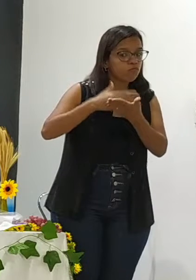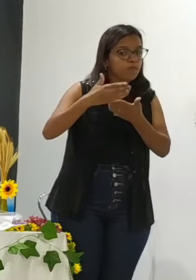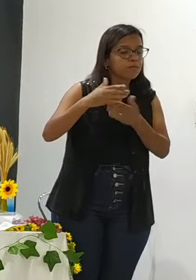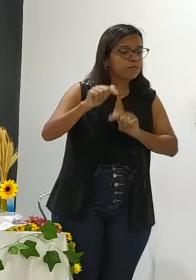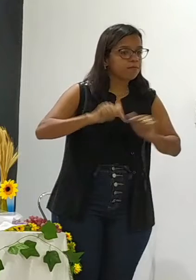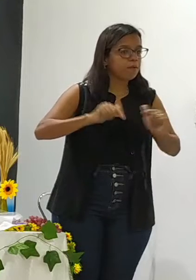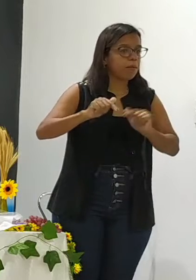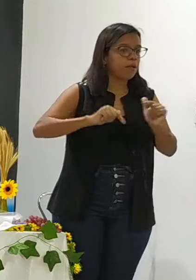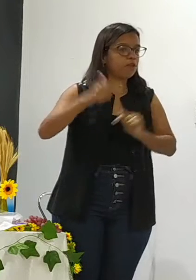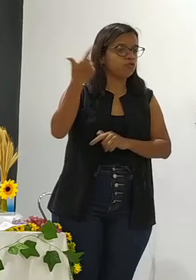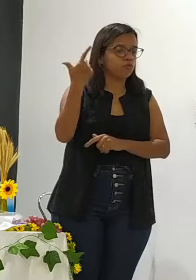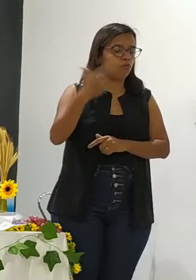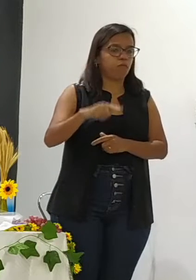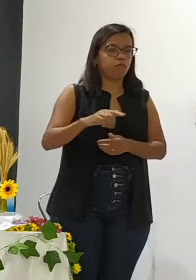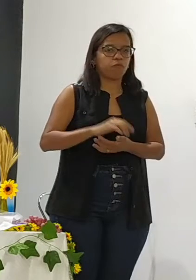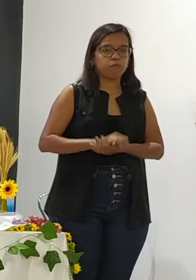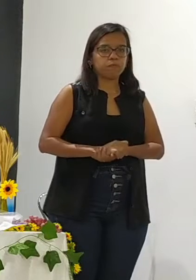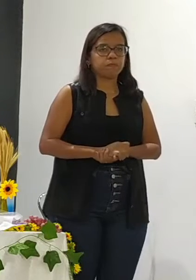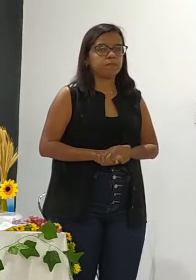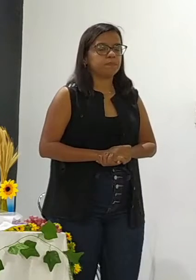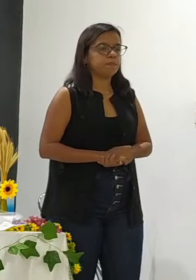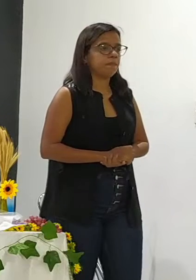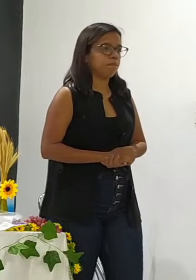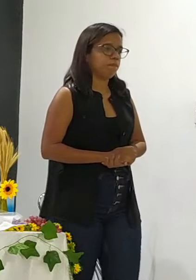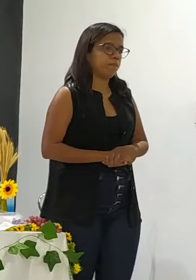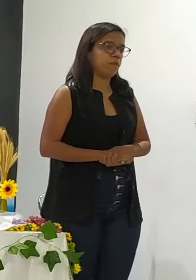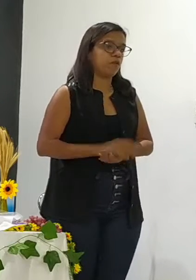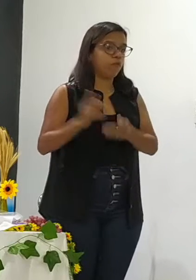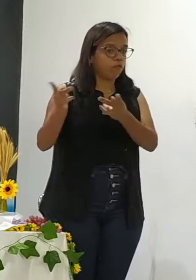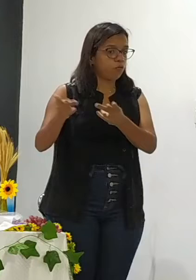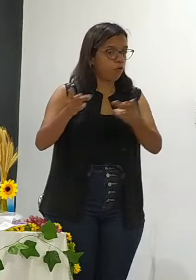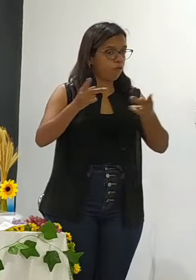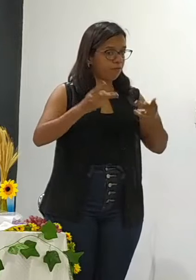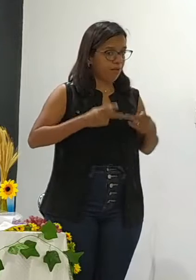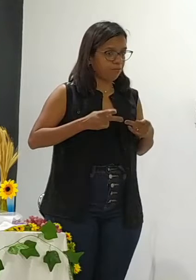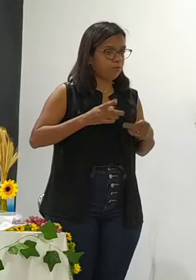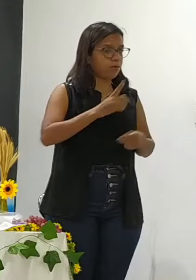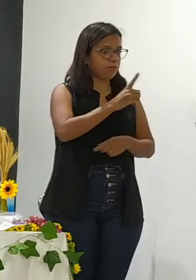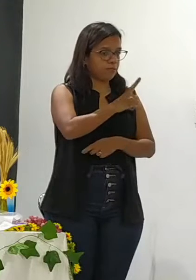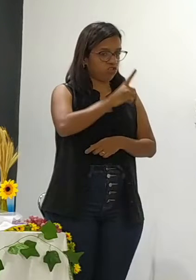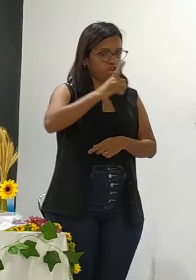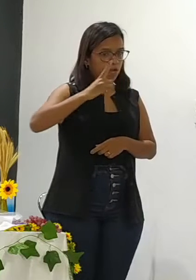de novo. Glória a Deus, aleluia. Eu vou consagrar vocês ao